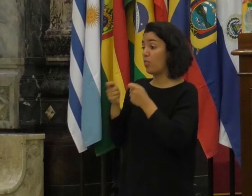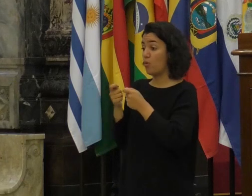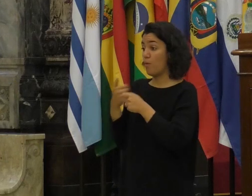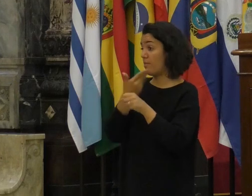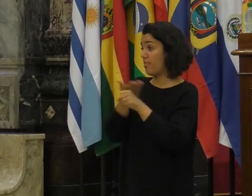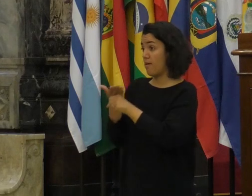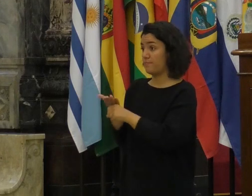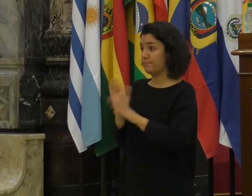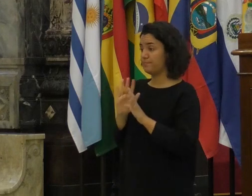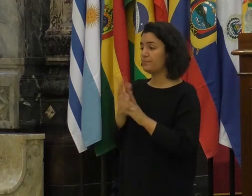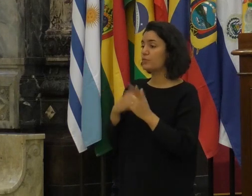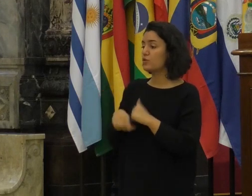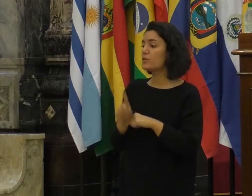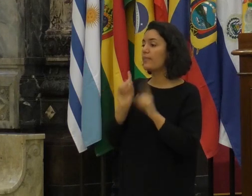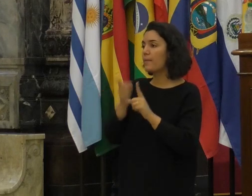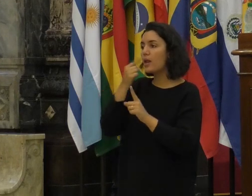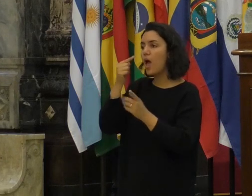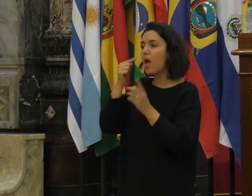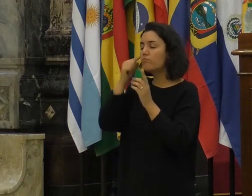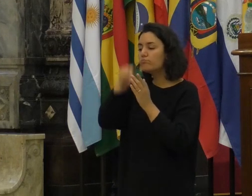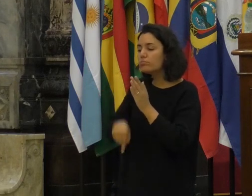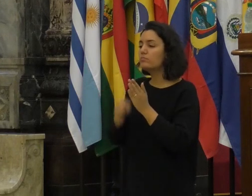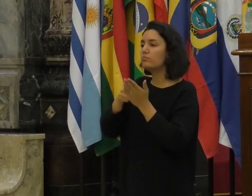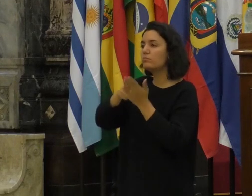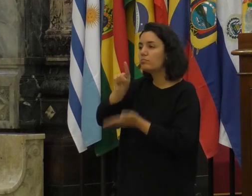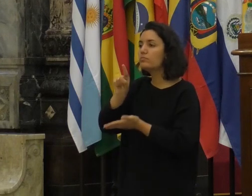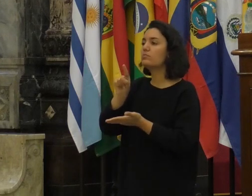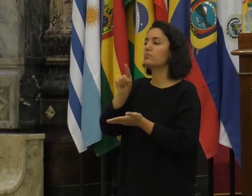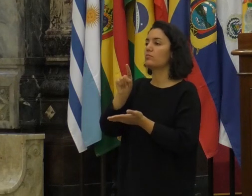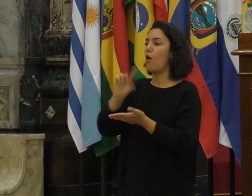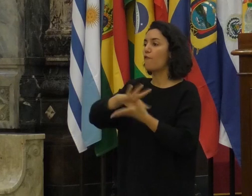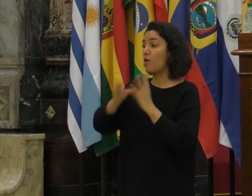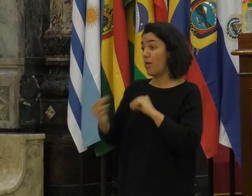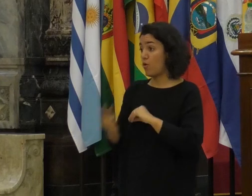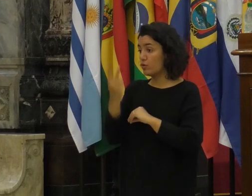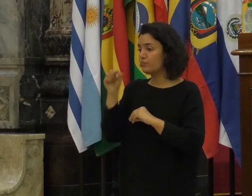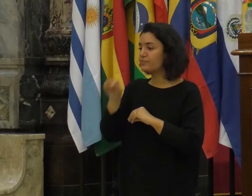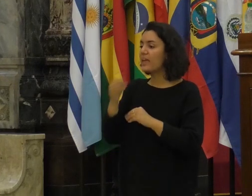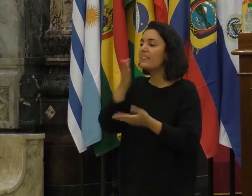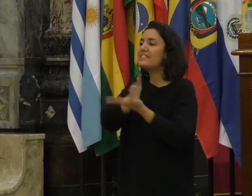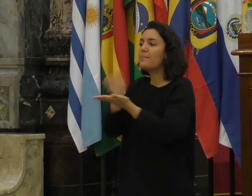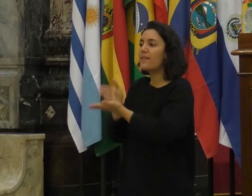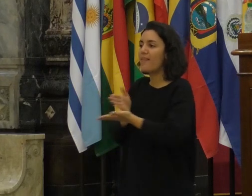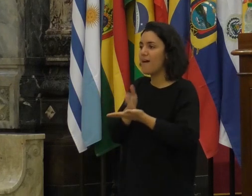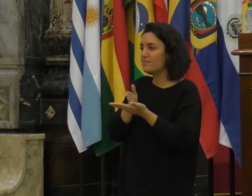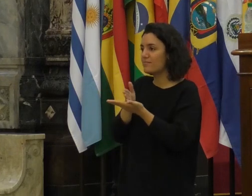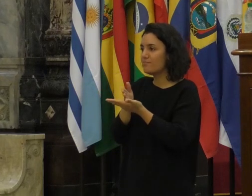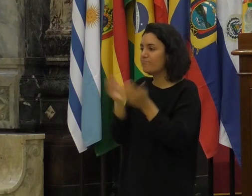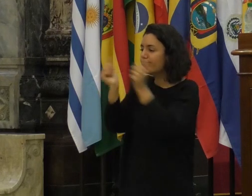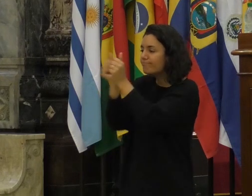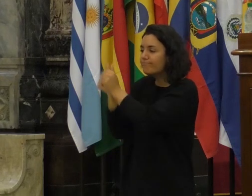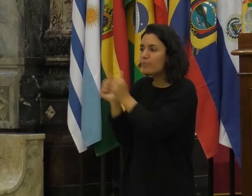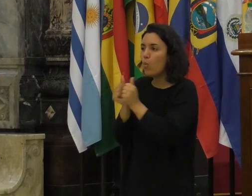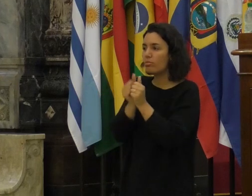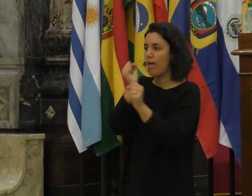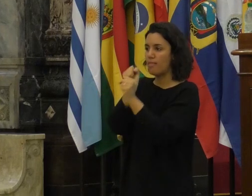Otro elemento central del modo 2 es la transdisciplinariedad. Se busca con ella